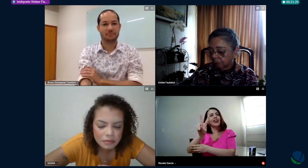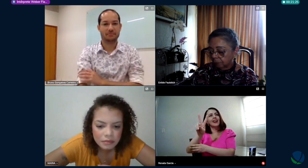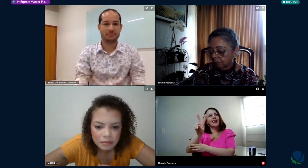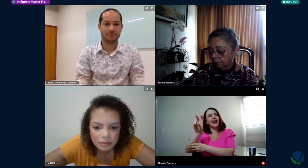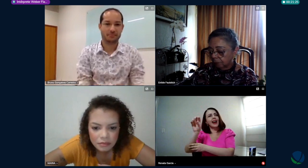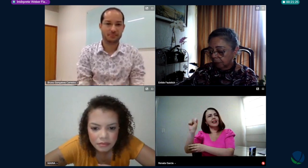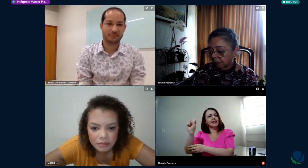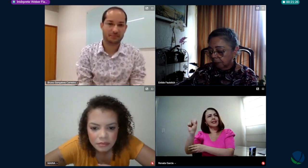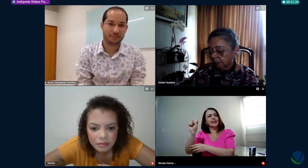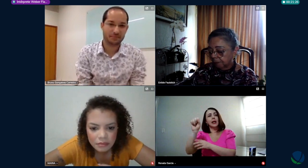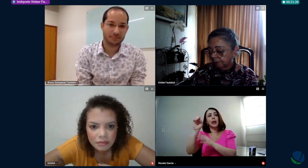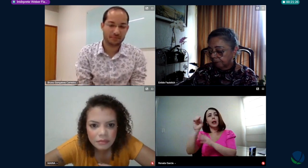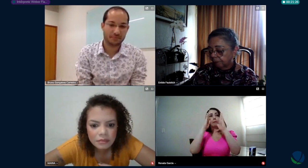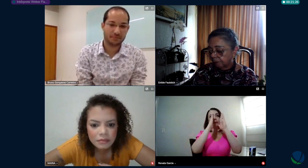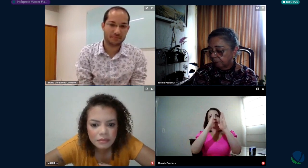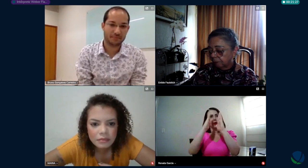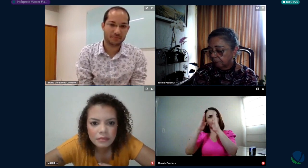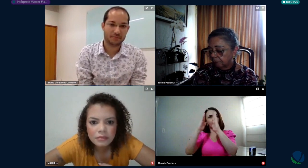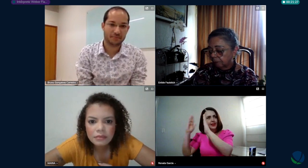eu pesquisando